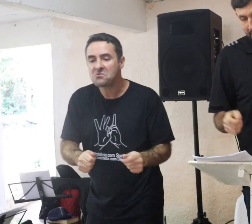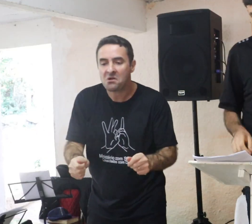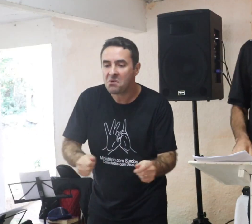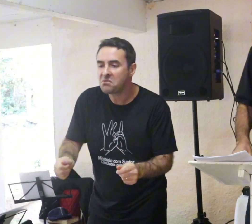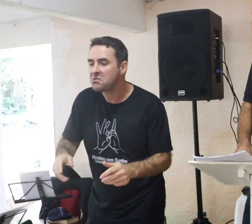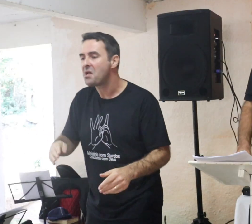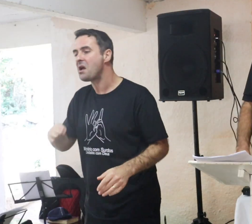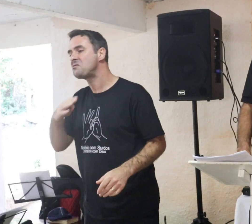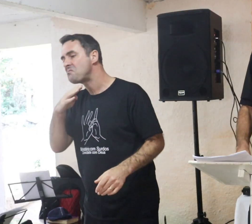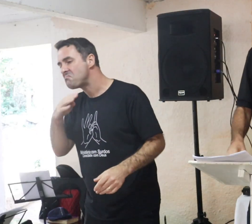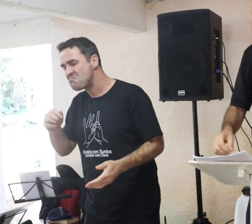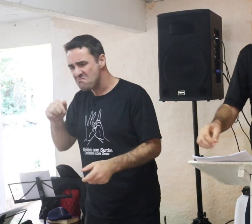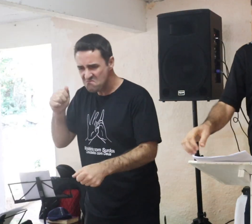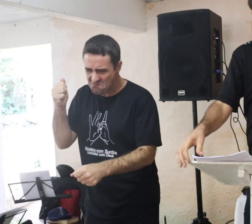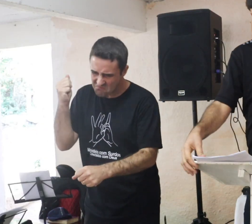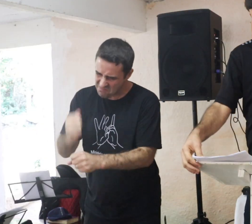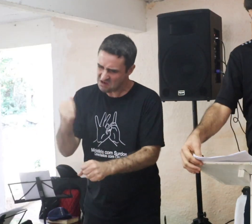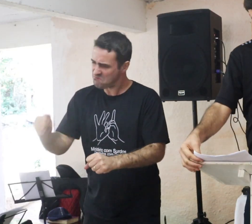de ferir?